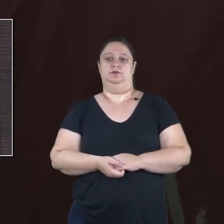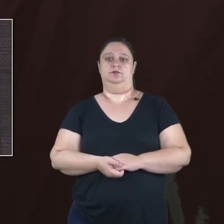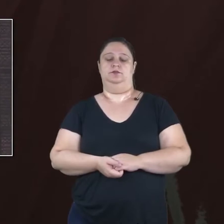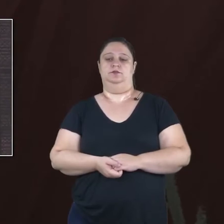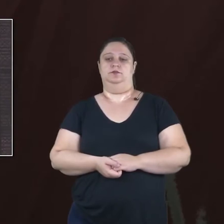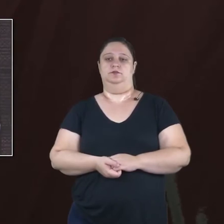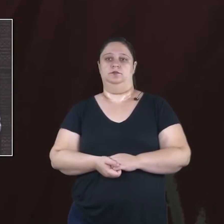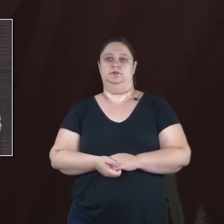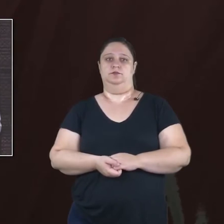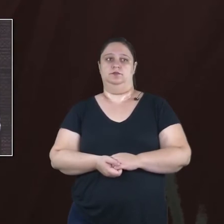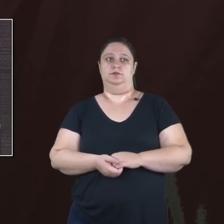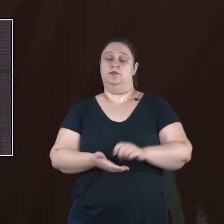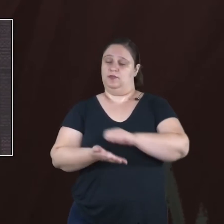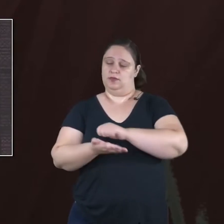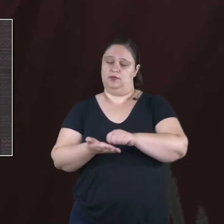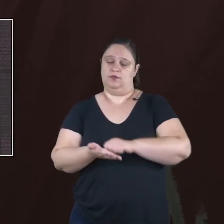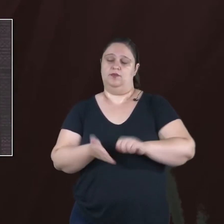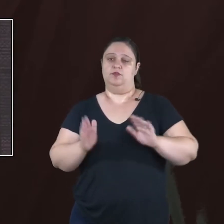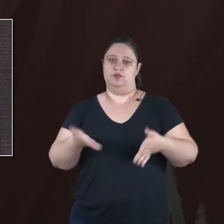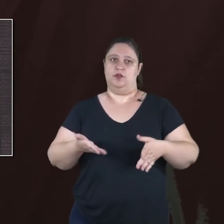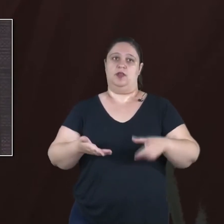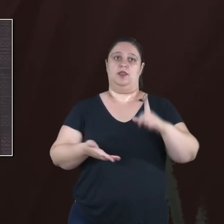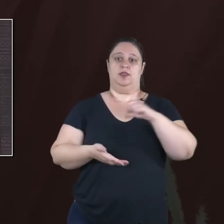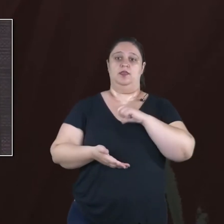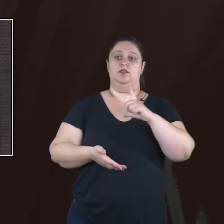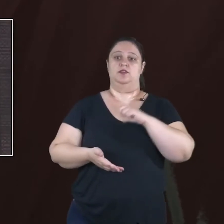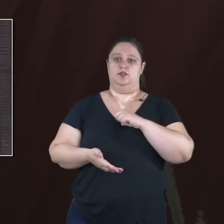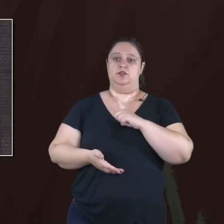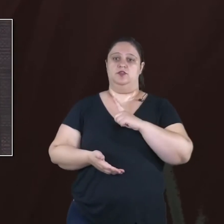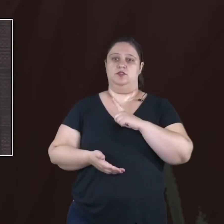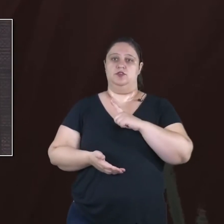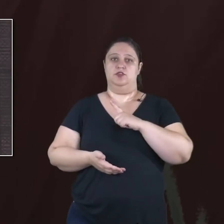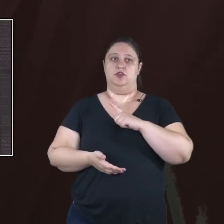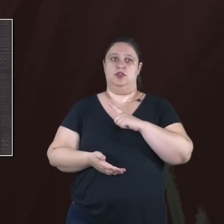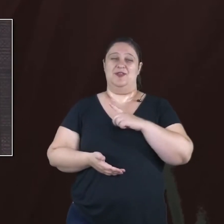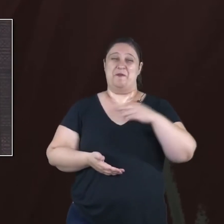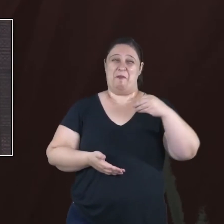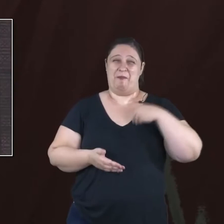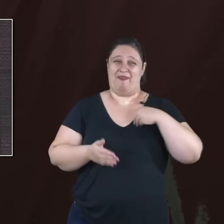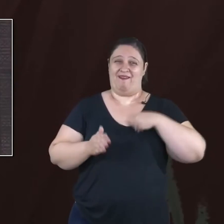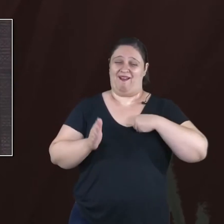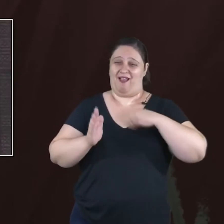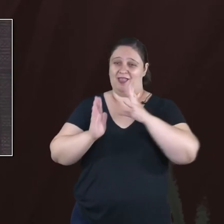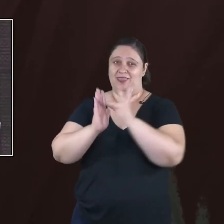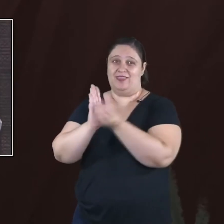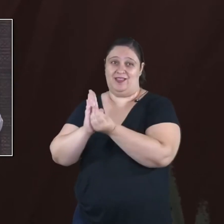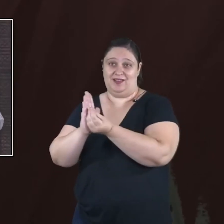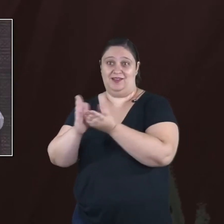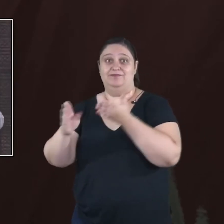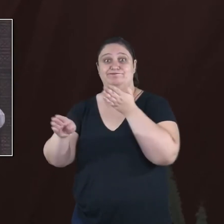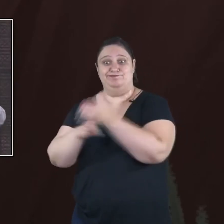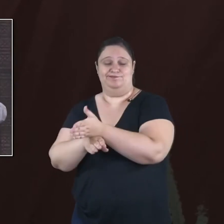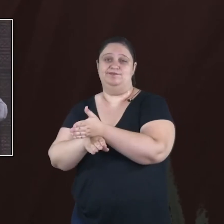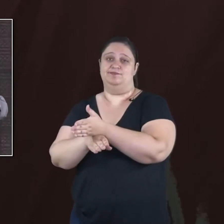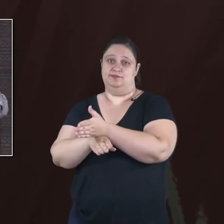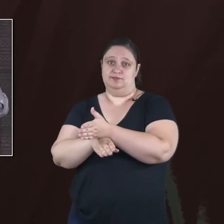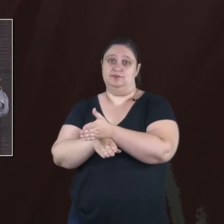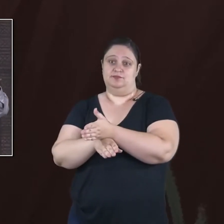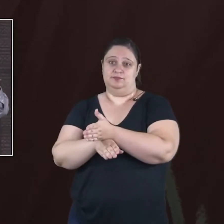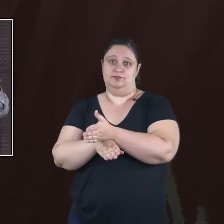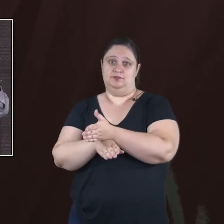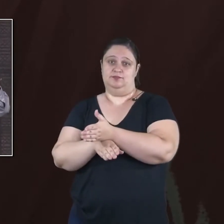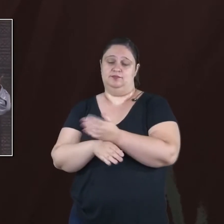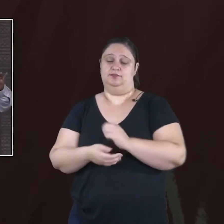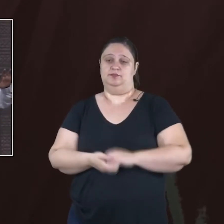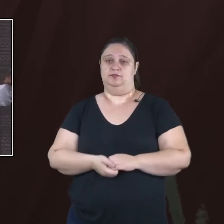havia a degradação entrando na igreja. Tanto é que alguns dos seus